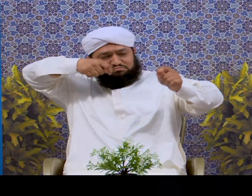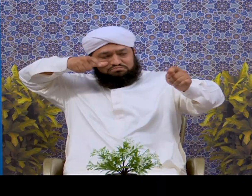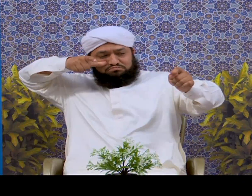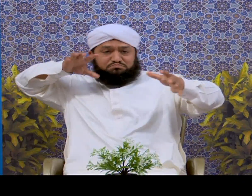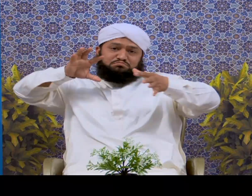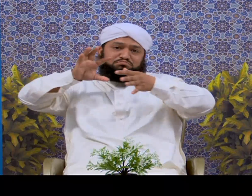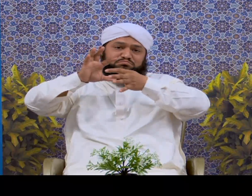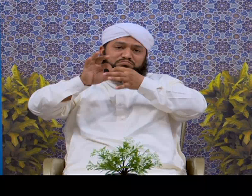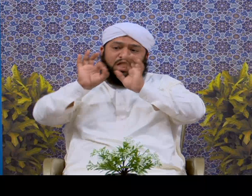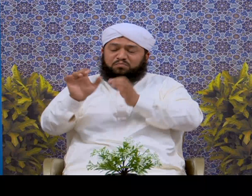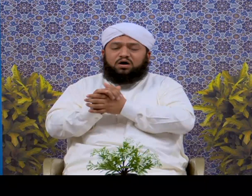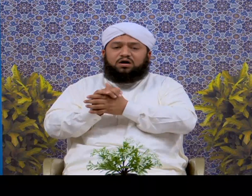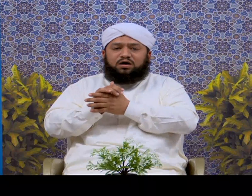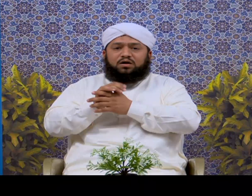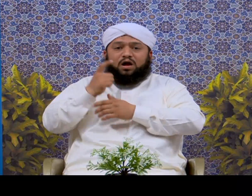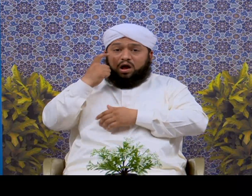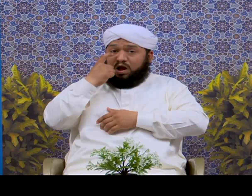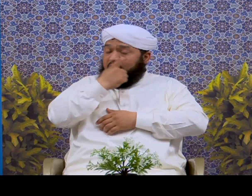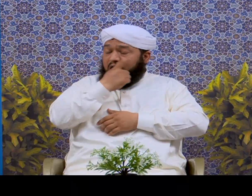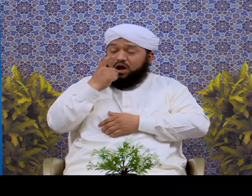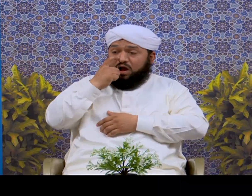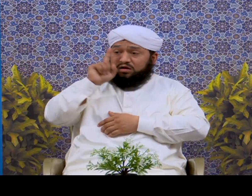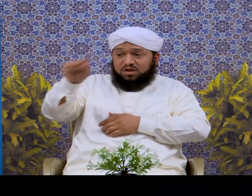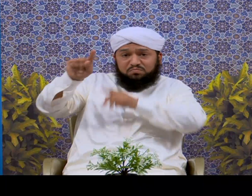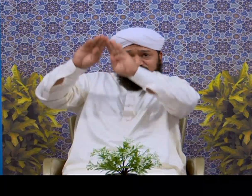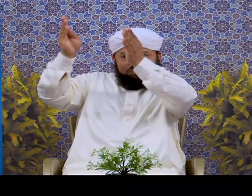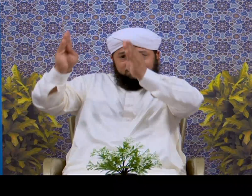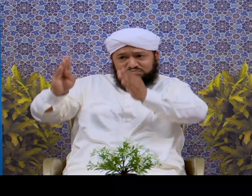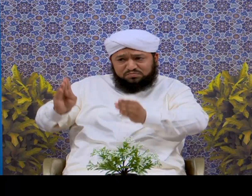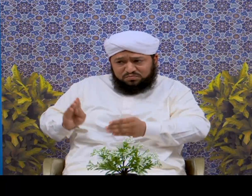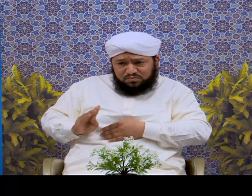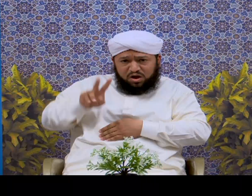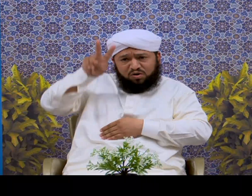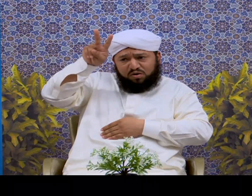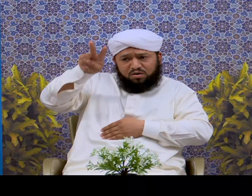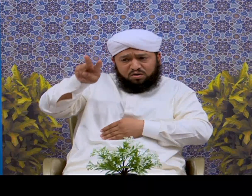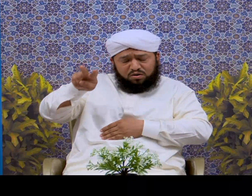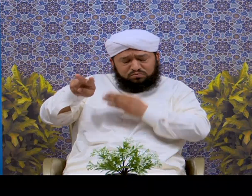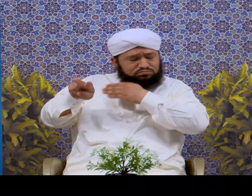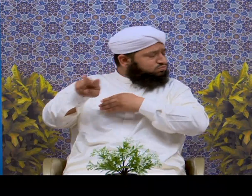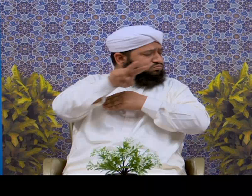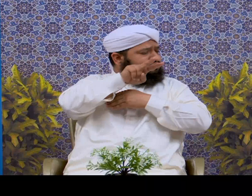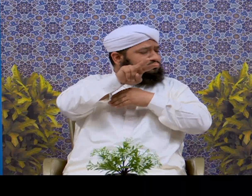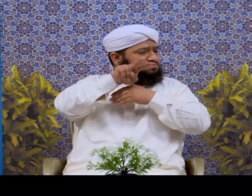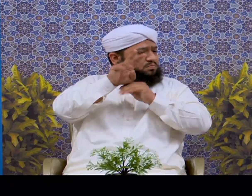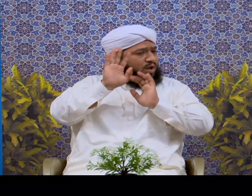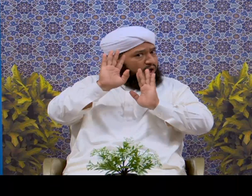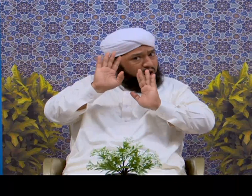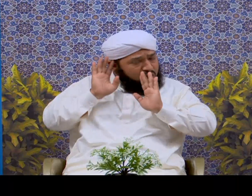ہے۔ جو اپنی آنکھ کو عورت کے محاسن یعنی حسن و جمال سے پھیر لے، اللہ پاک اسے